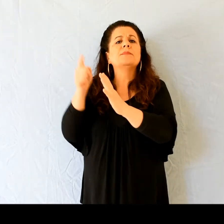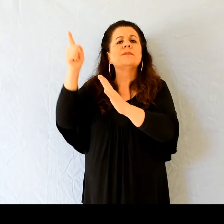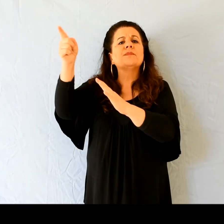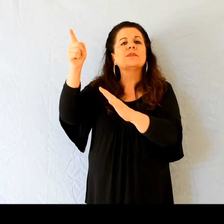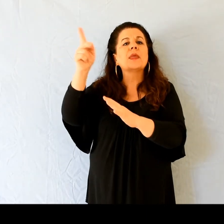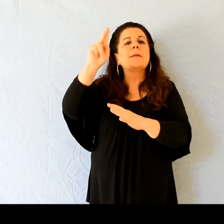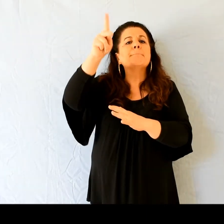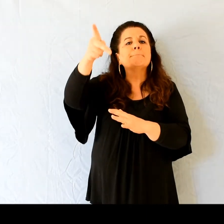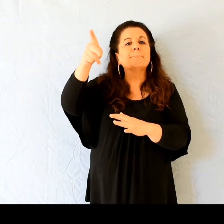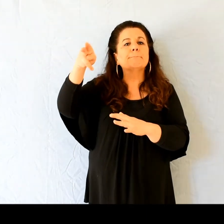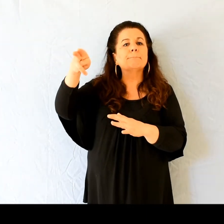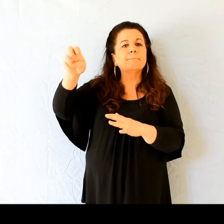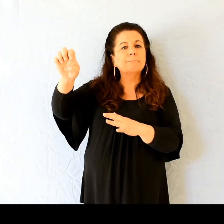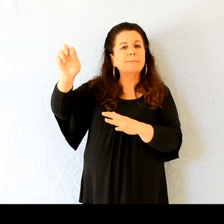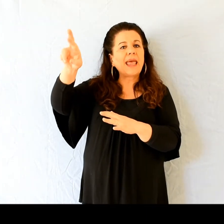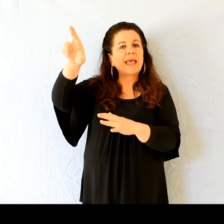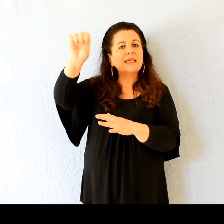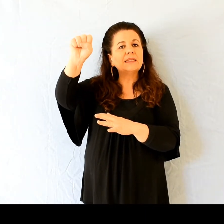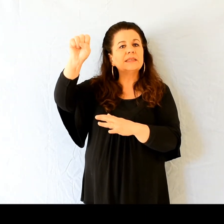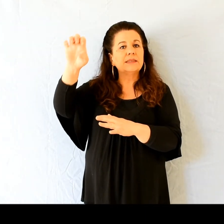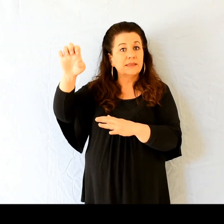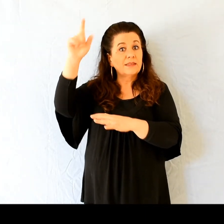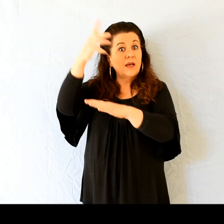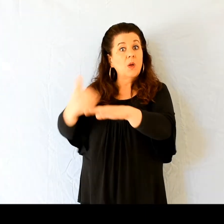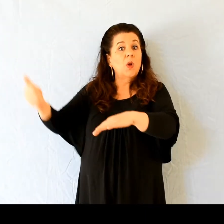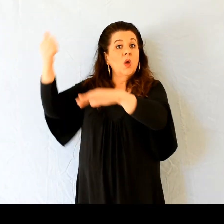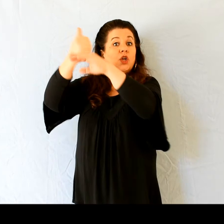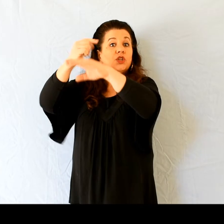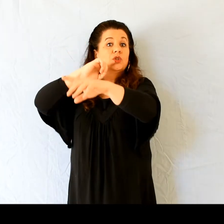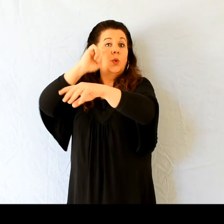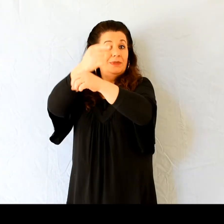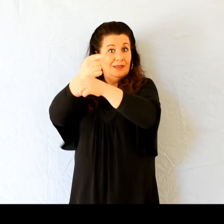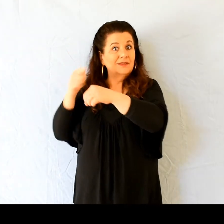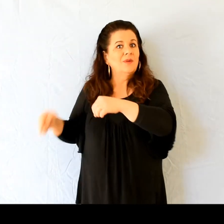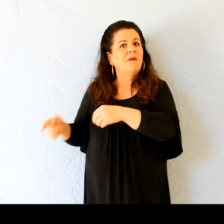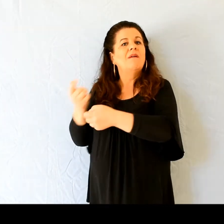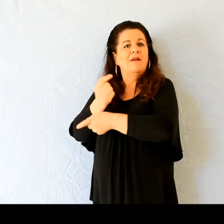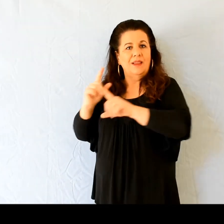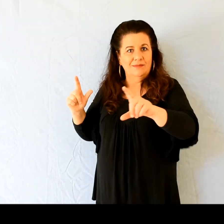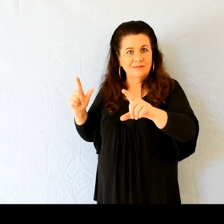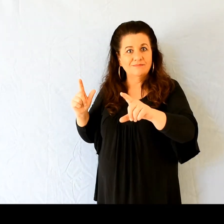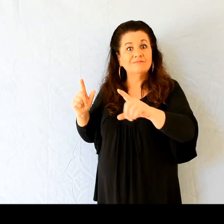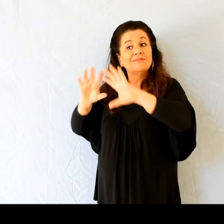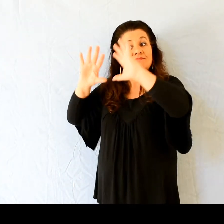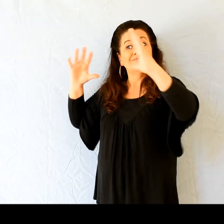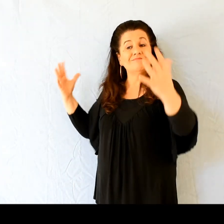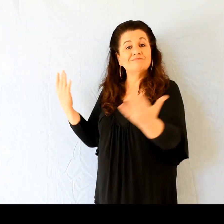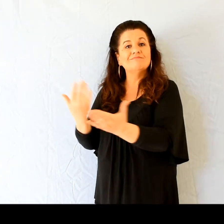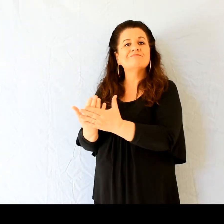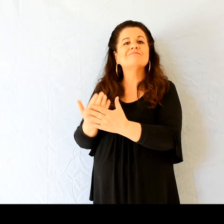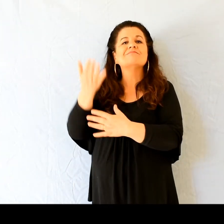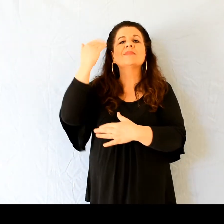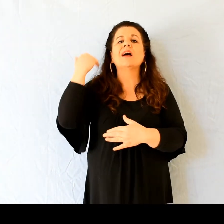Ainsi s'accomplit la parole du Seigneur, proclamée par Jérémie. La terre sera